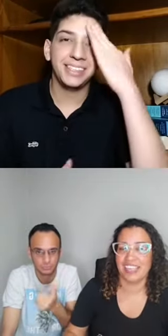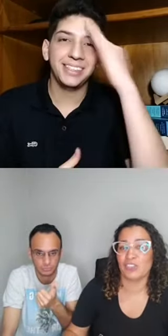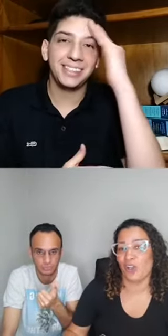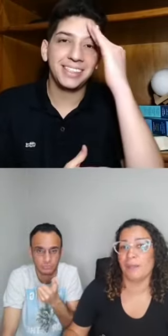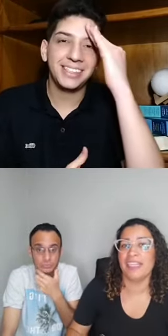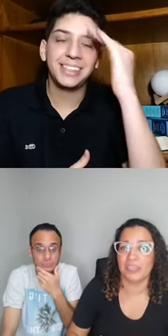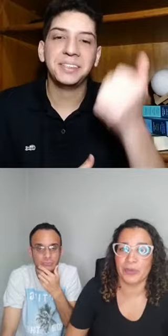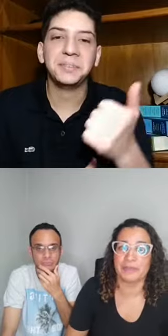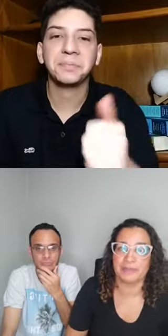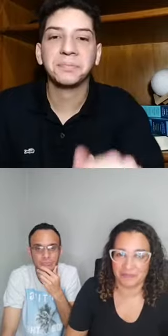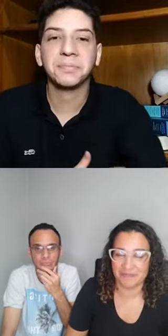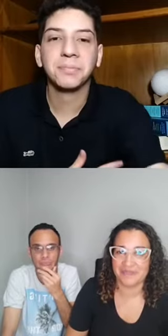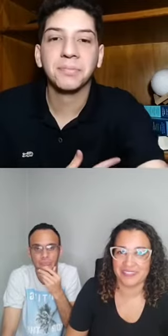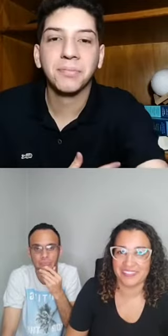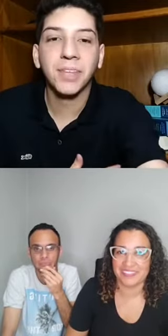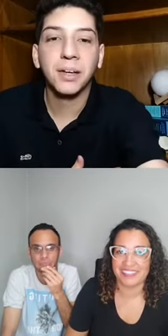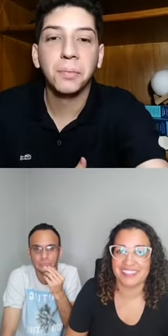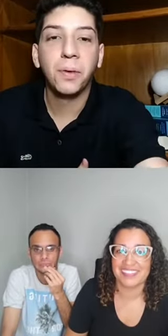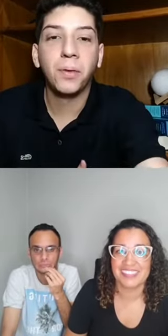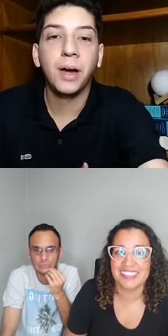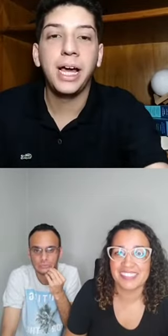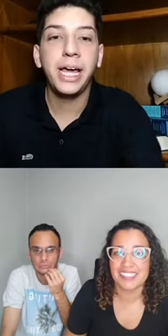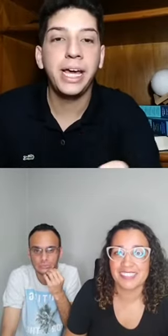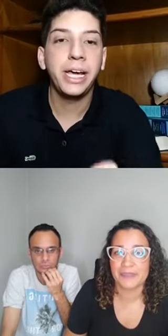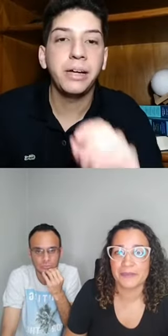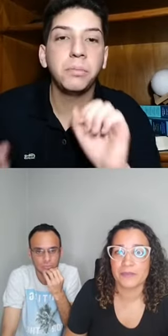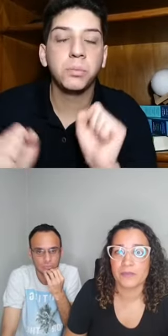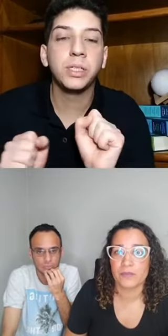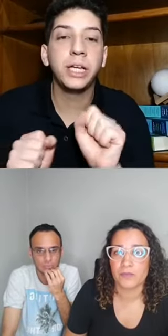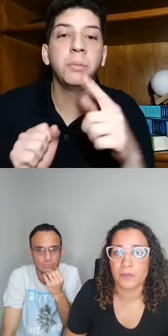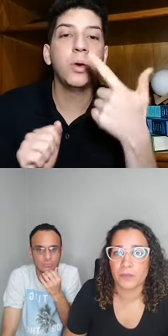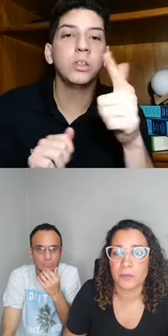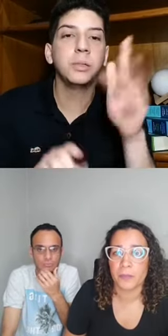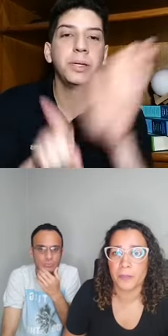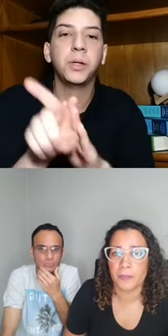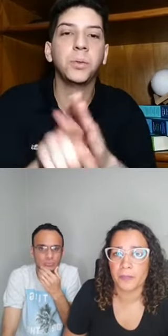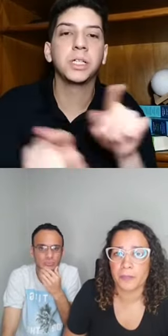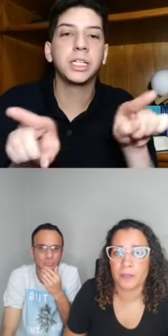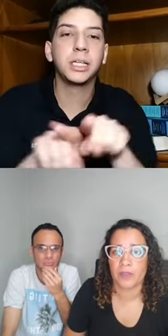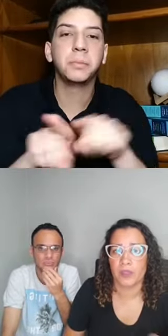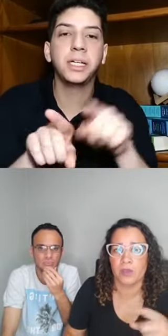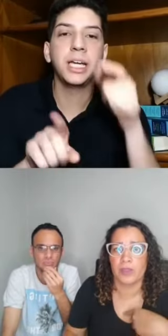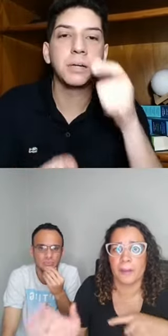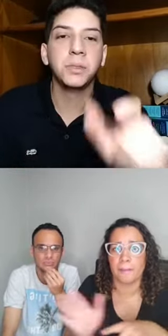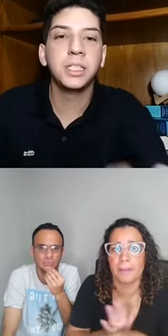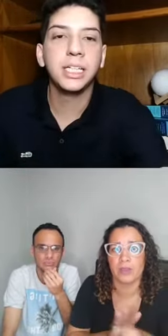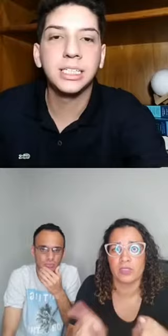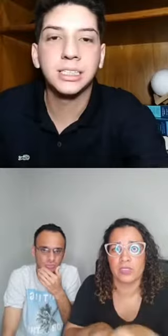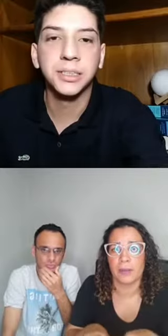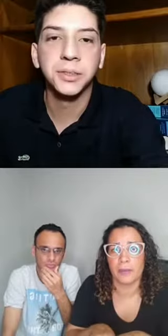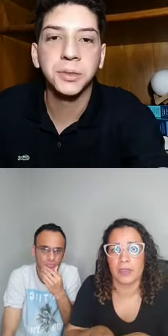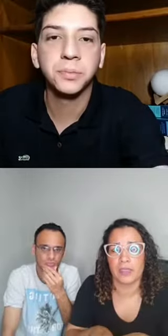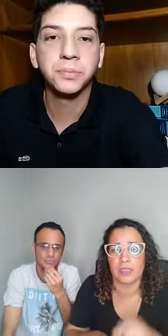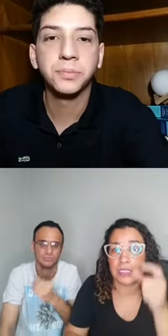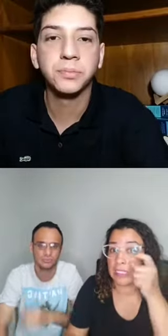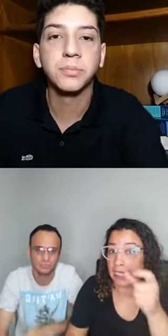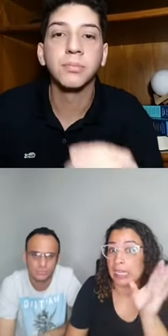Isso, e tem escola bilíngue. Bom, tem uma outra pergunta aqui também que ela é muito